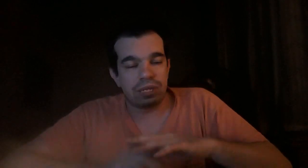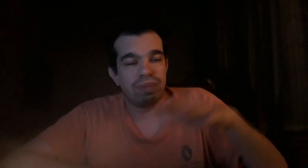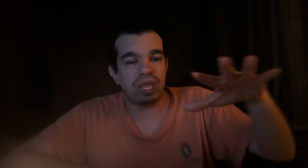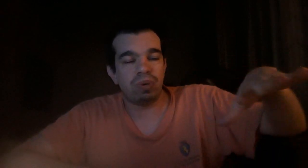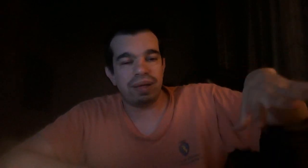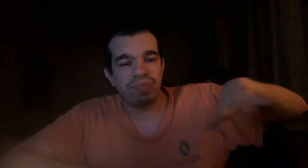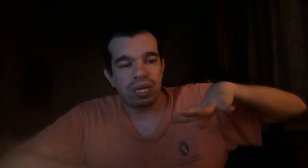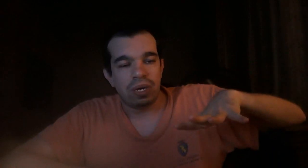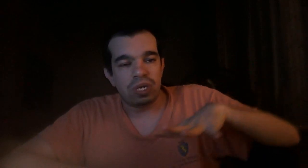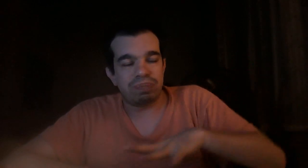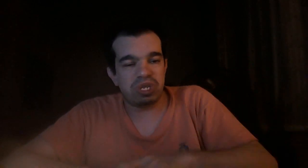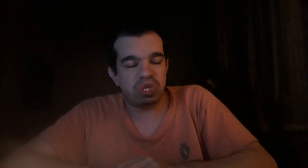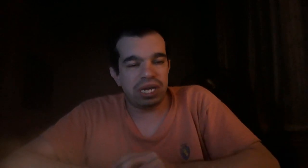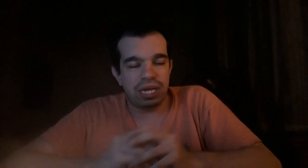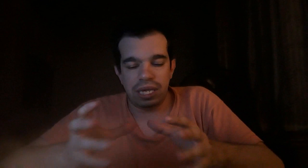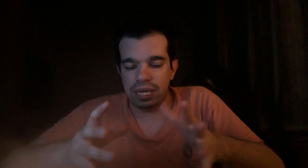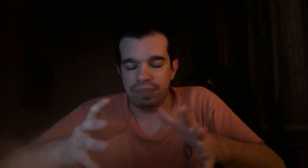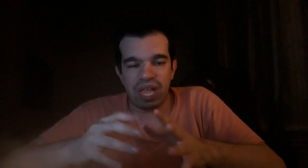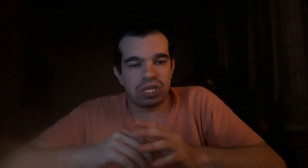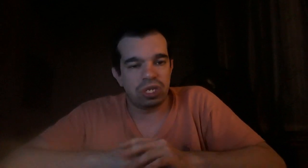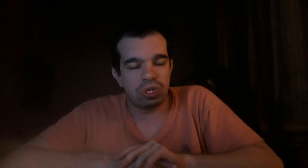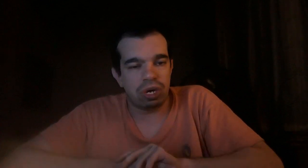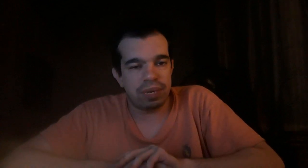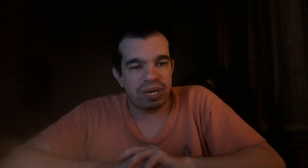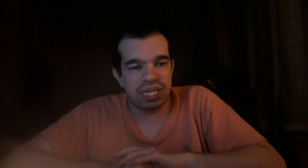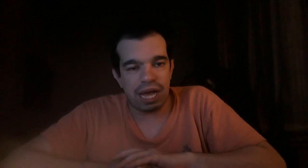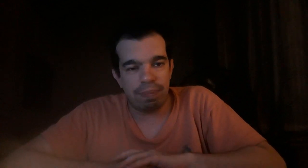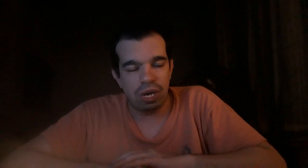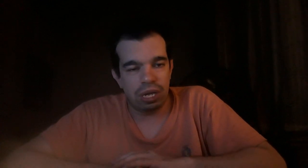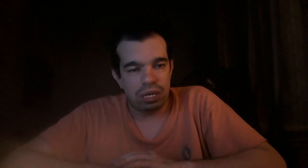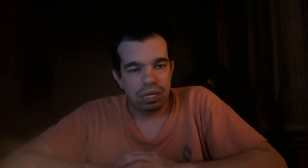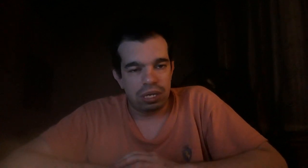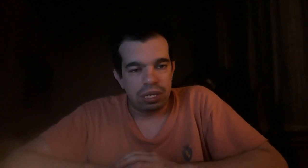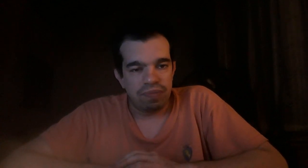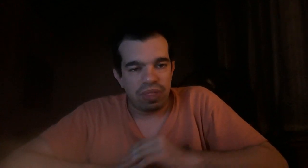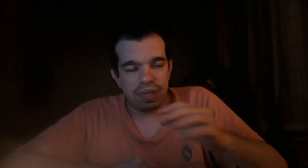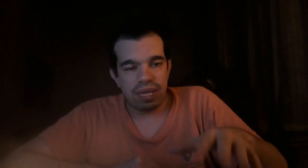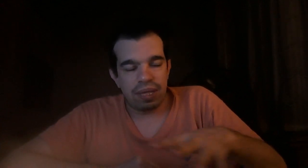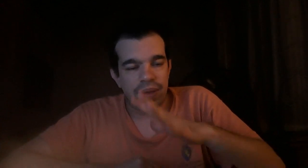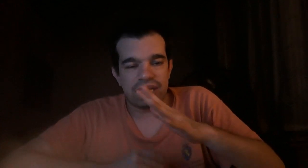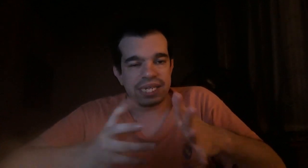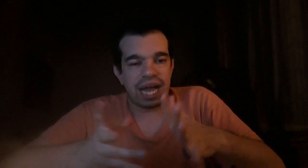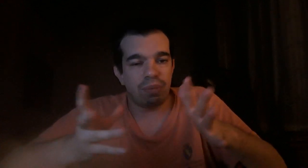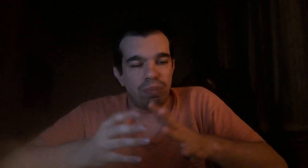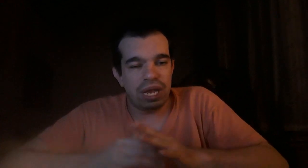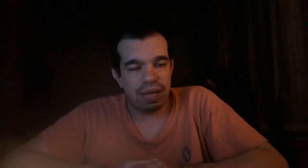guarda caso, mettere una specie di ascensore per disabili, che una scala mobile